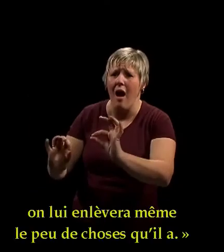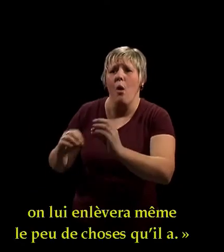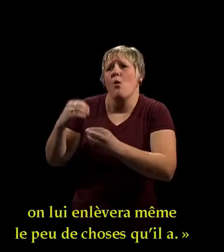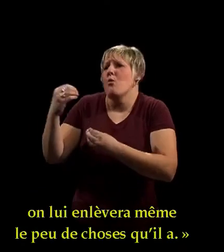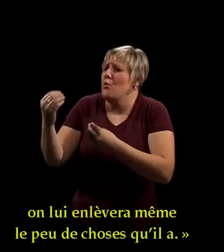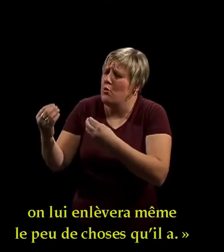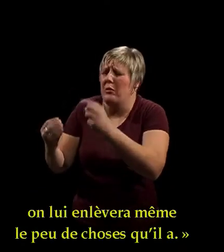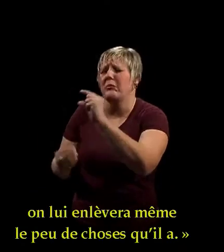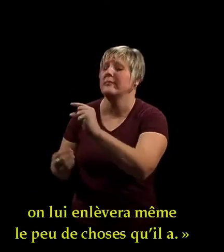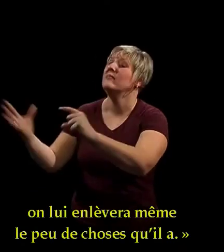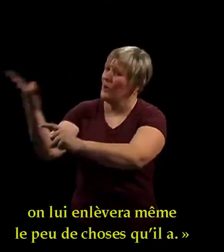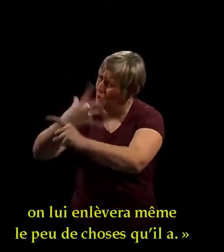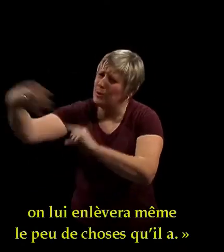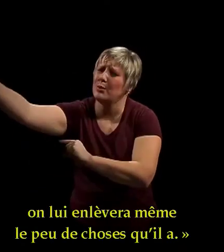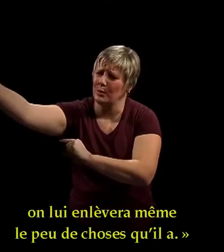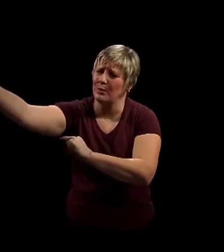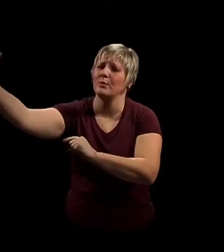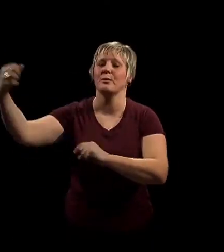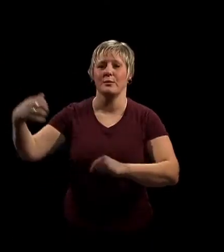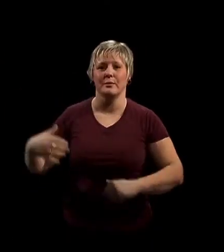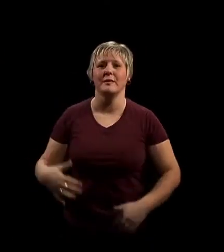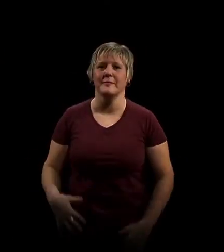enlèvera même le peu de choses qu'il a.